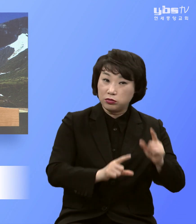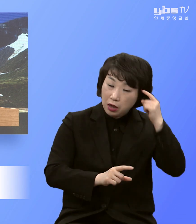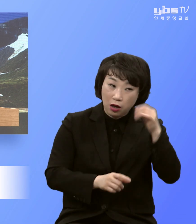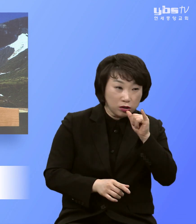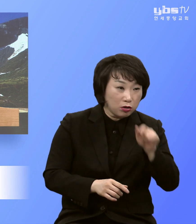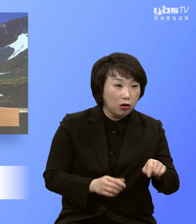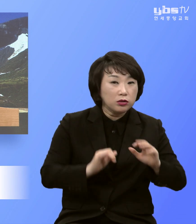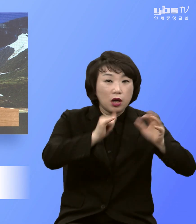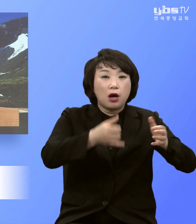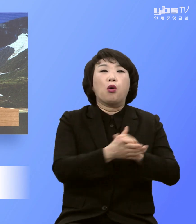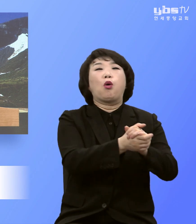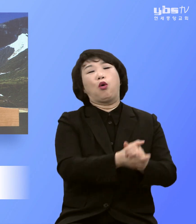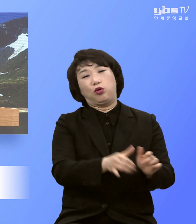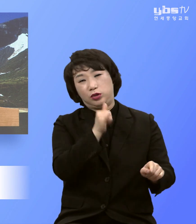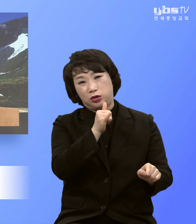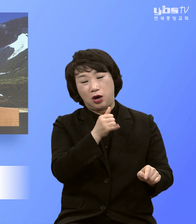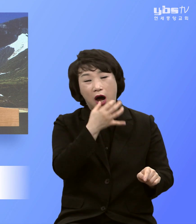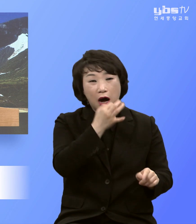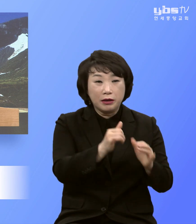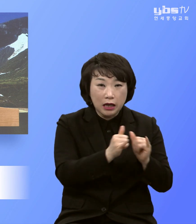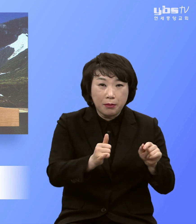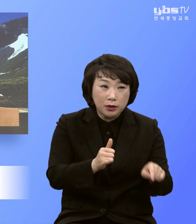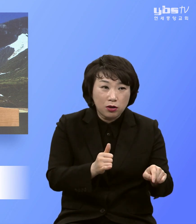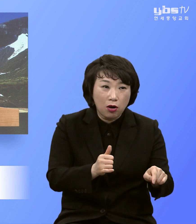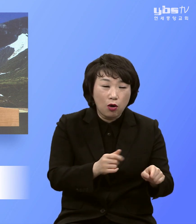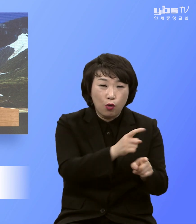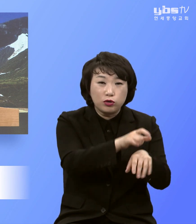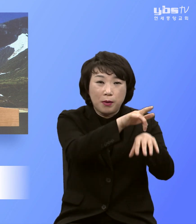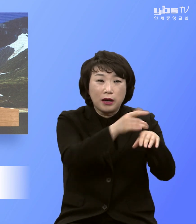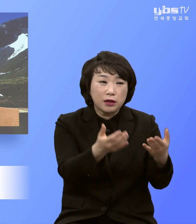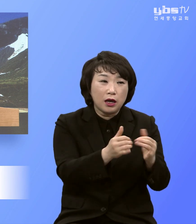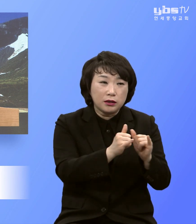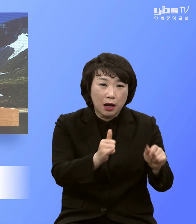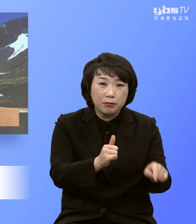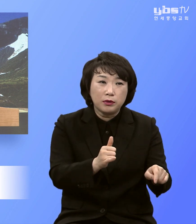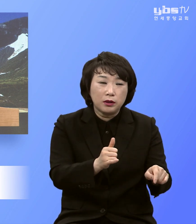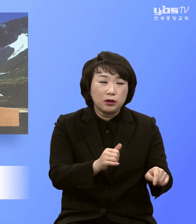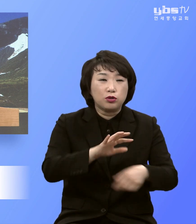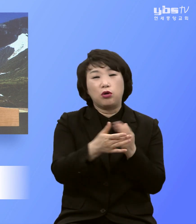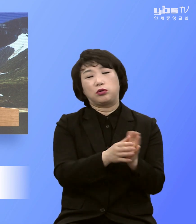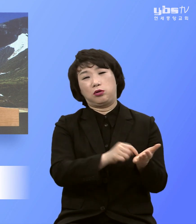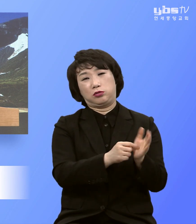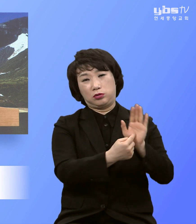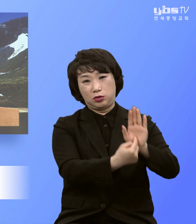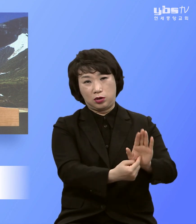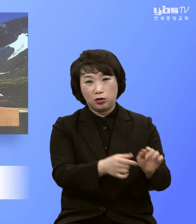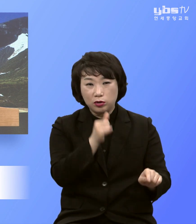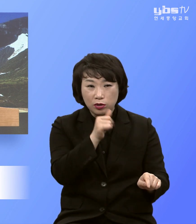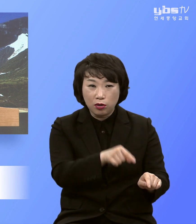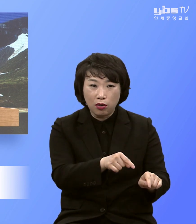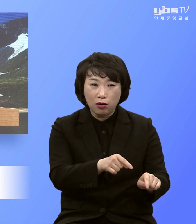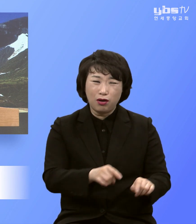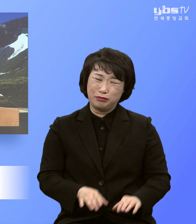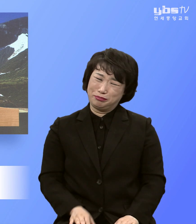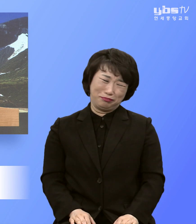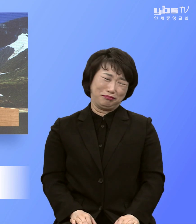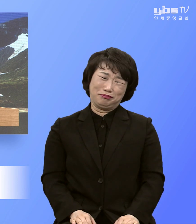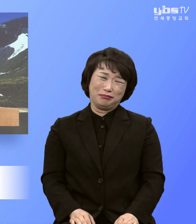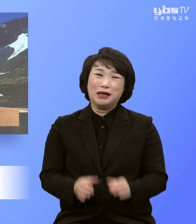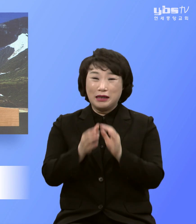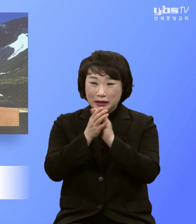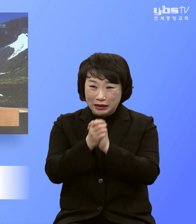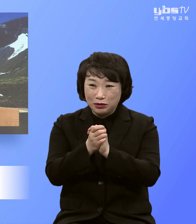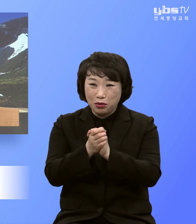세상과 보된 사람이요, 정욕의 사람이요, 마귀의 사람임을 성경은 분명히 말하고 있다 이 말이요.